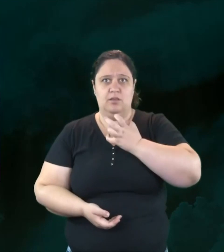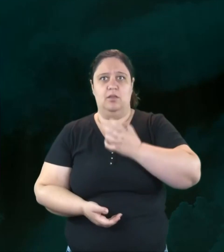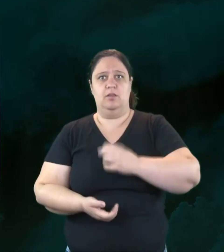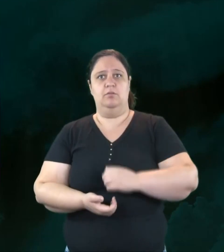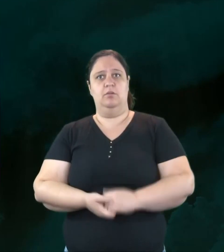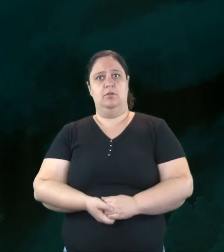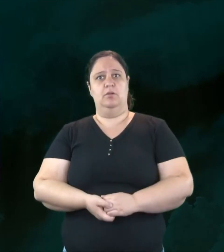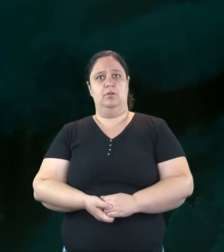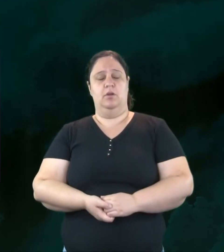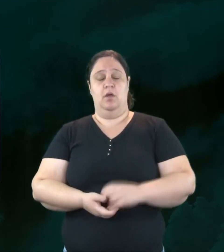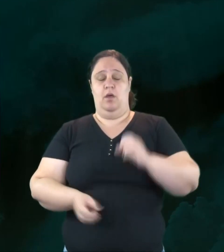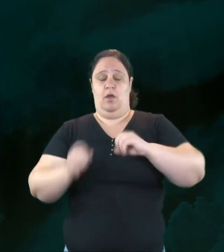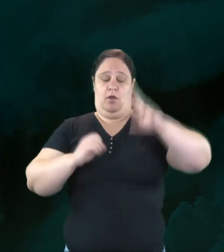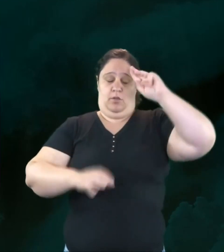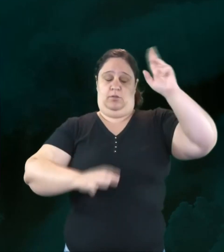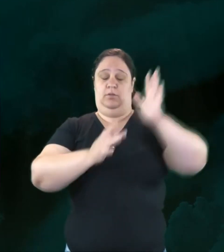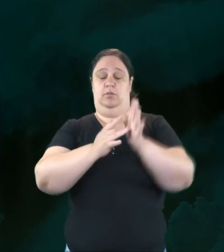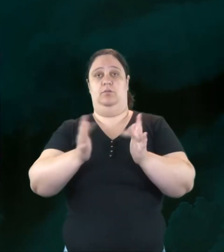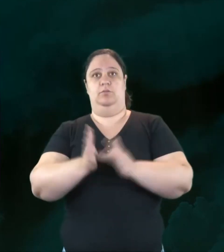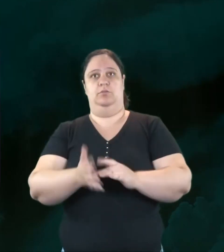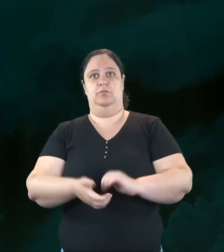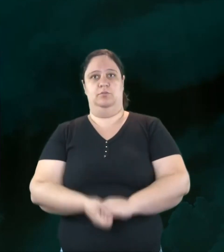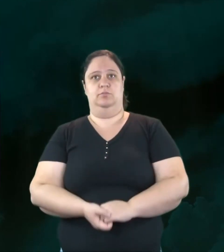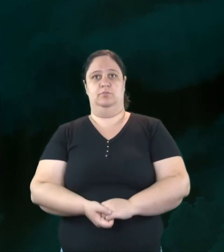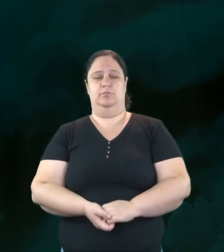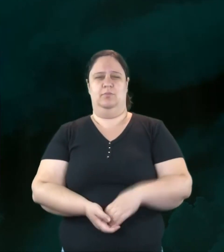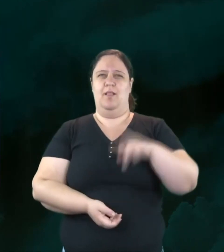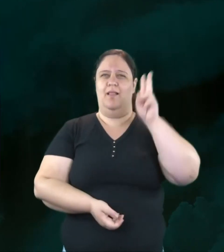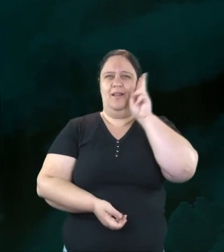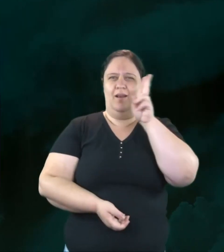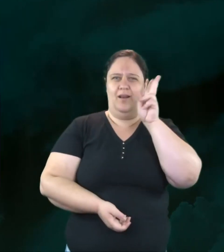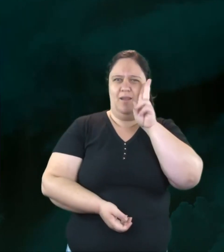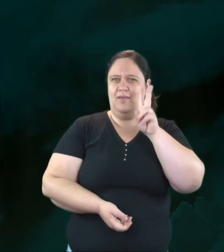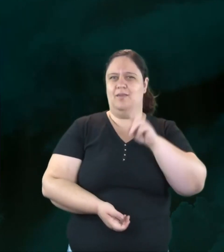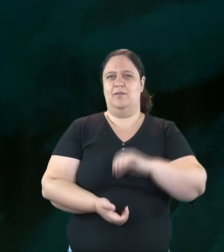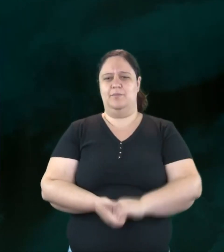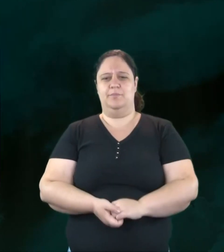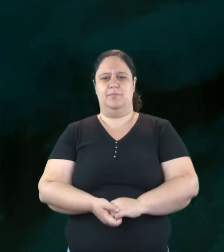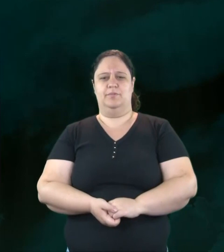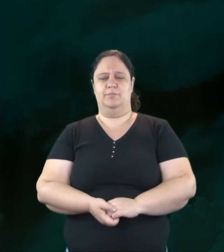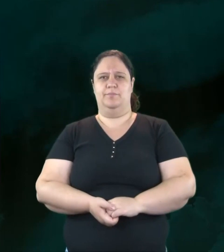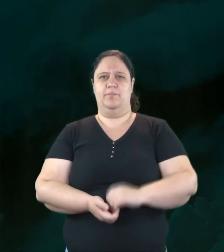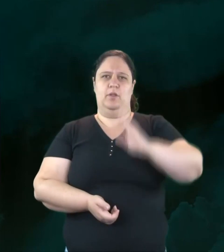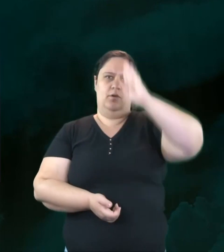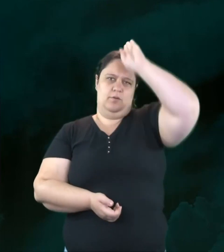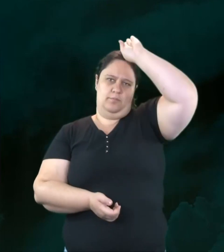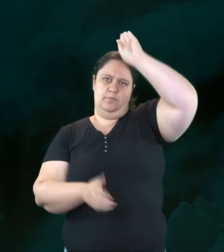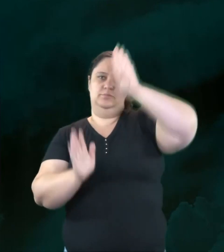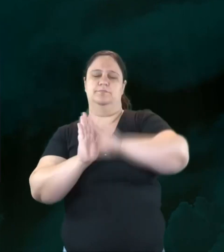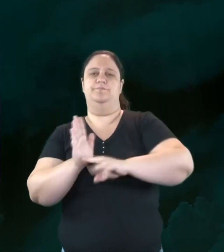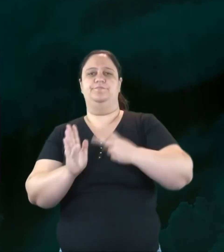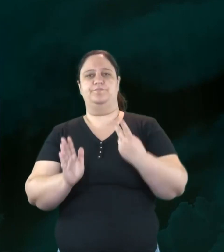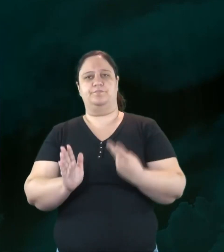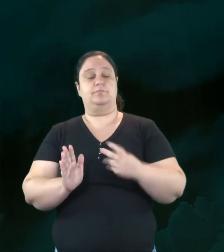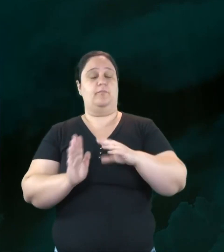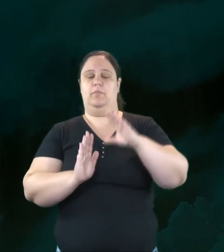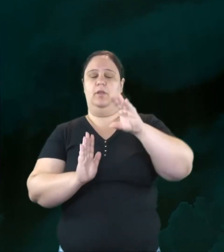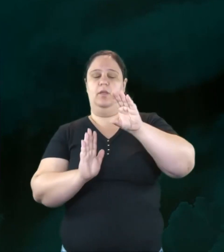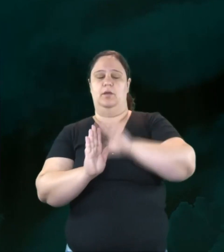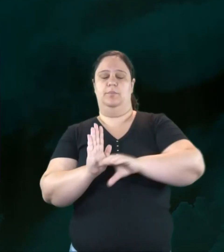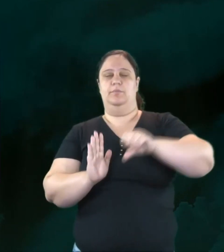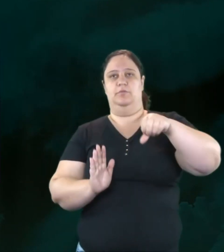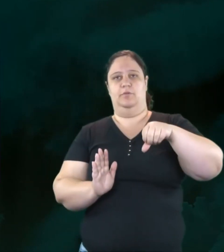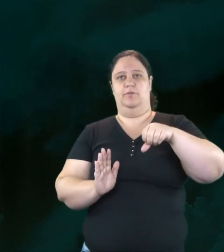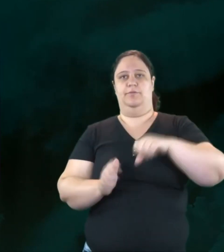disso? Ó Senhor Jesus! Vocês se lembram em Romanos 9, Romanos 9,